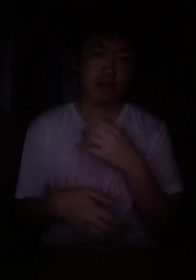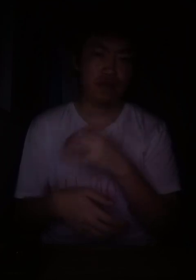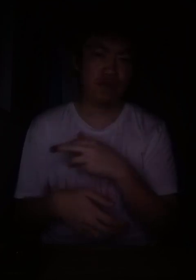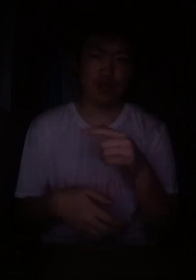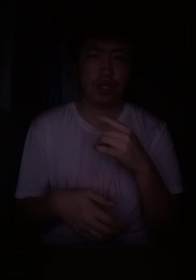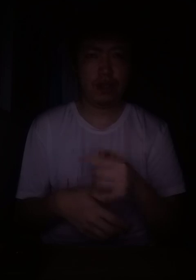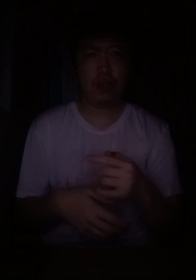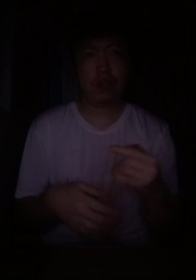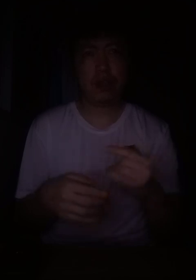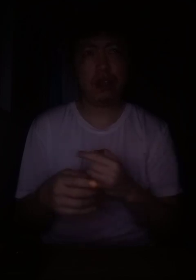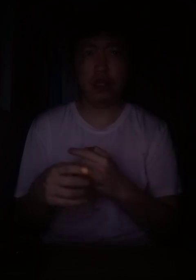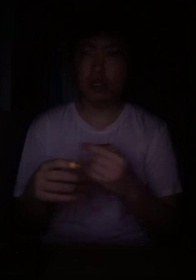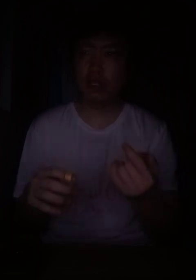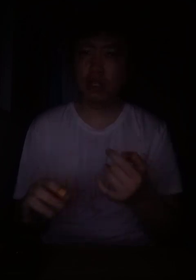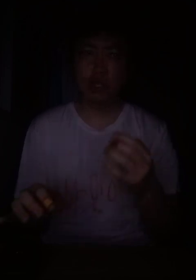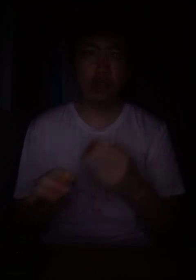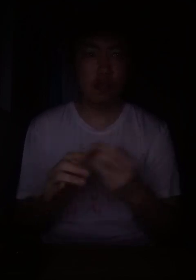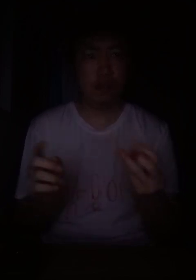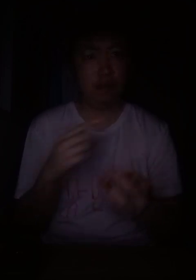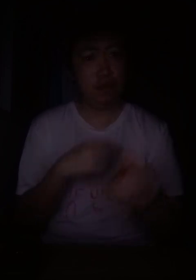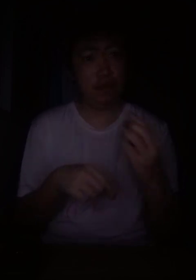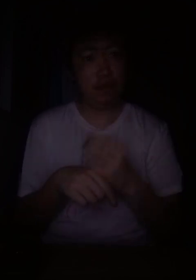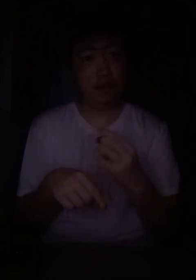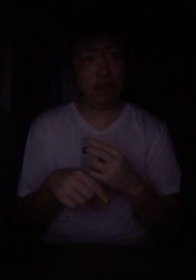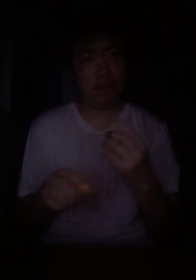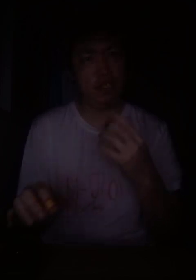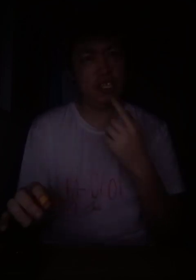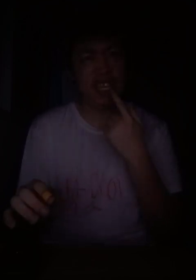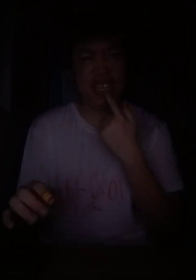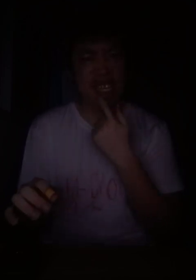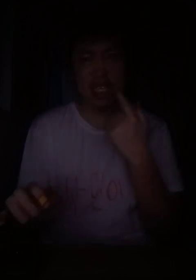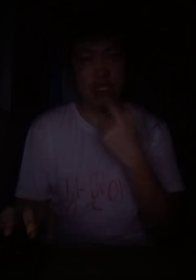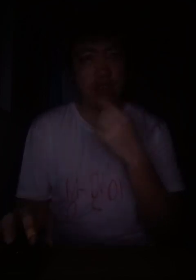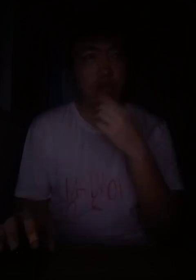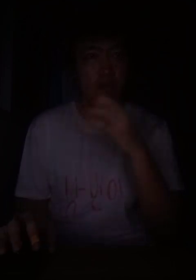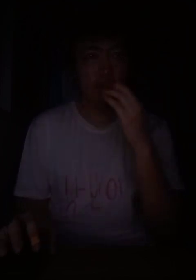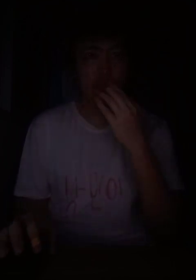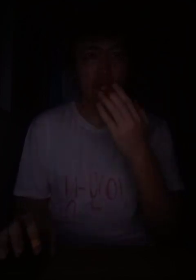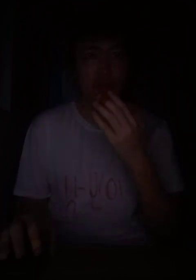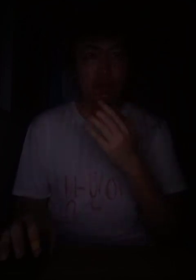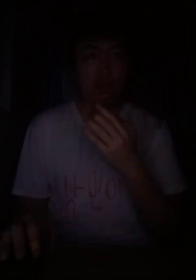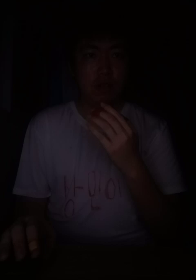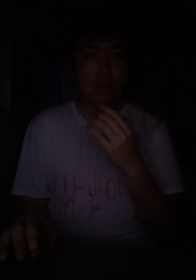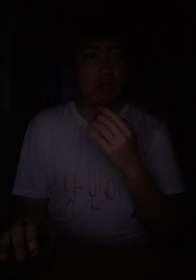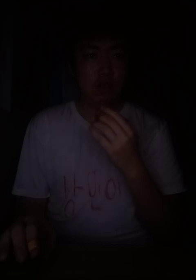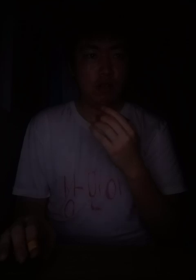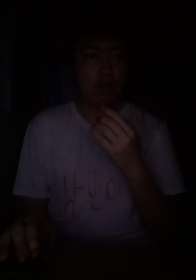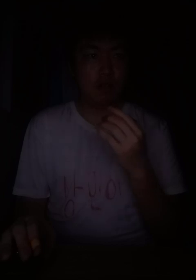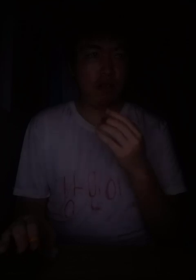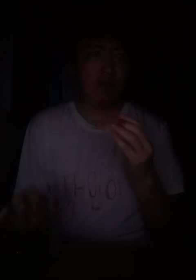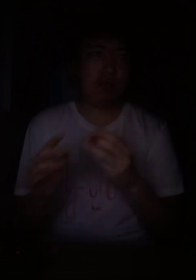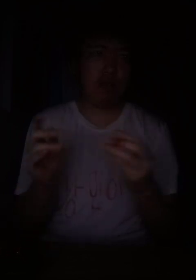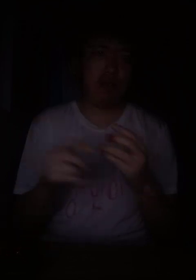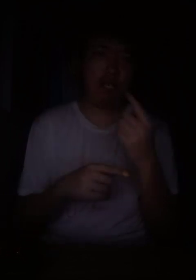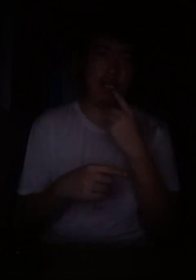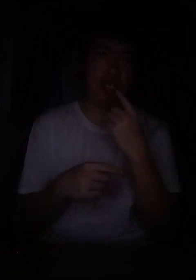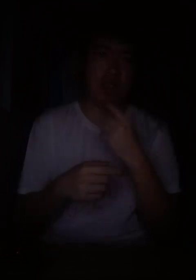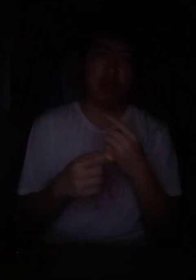상태는 나이를 추정하기 어려울 정도로 상한 이빨을 한번 보시겠습니다. 지금 치주관이 다 노출돼 있어서 이빨 시기가 아픈데 어떻게